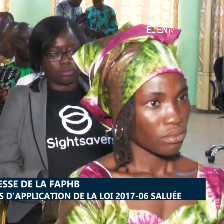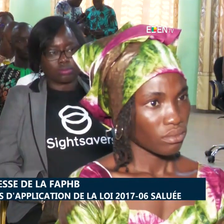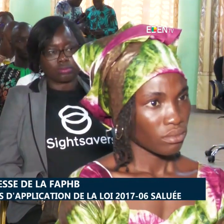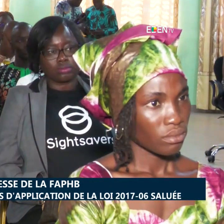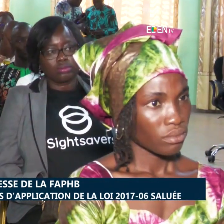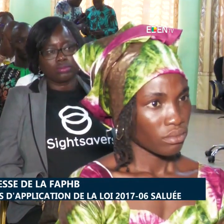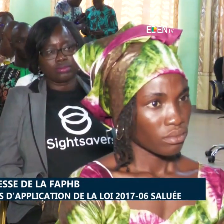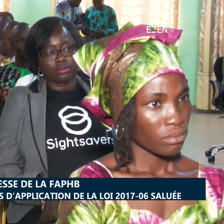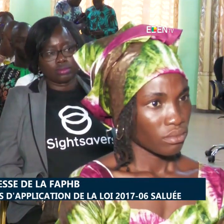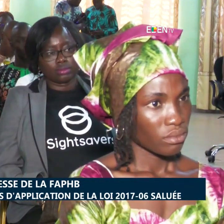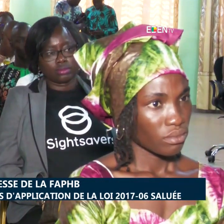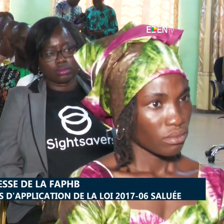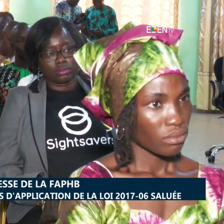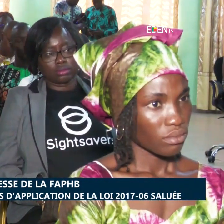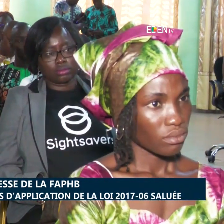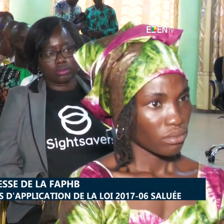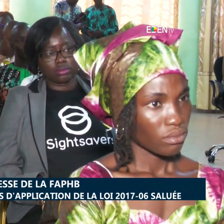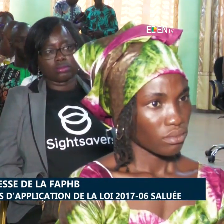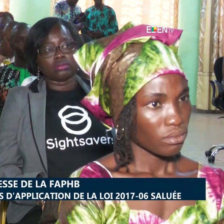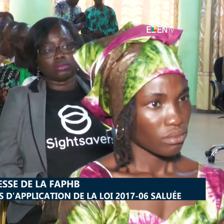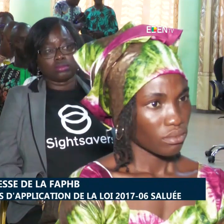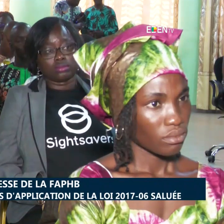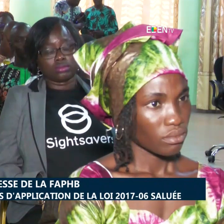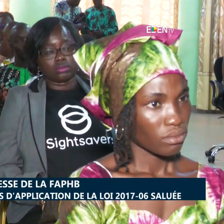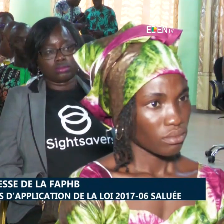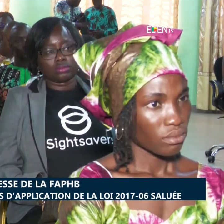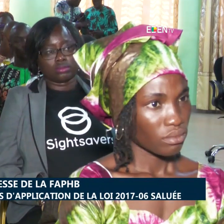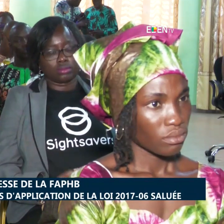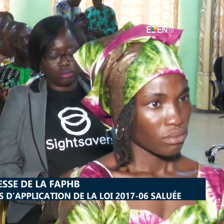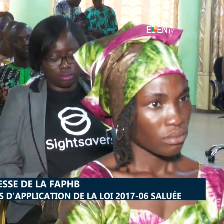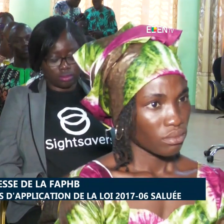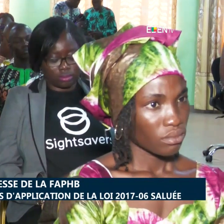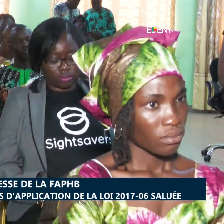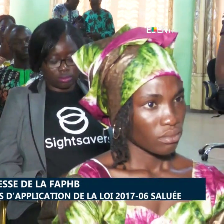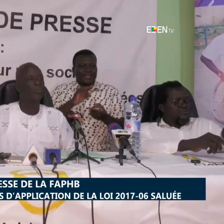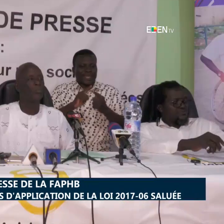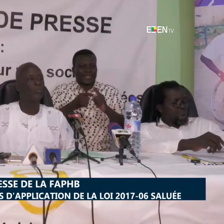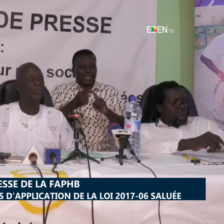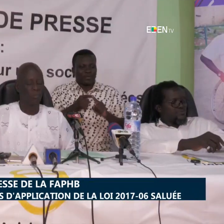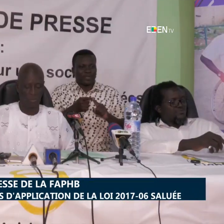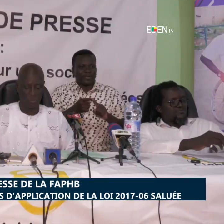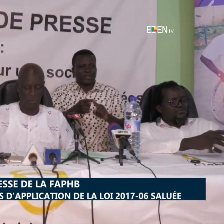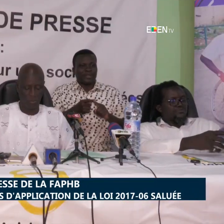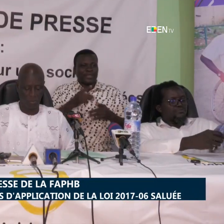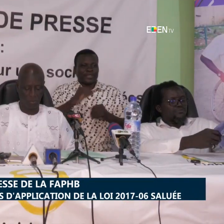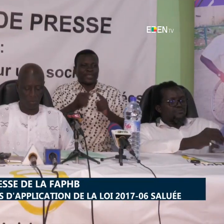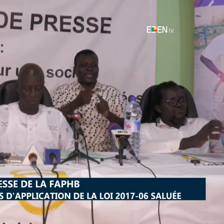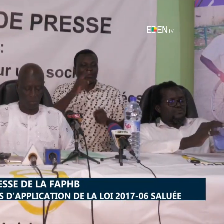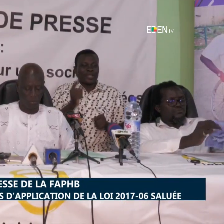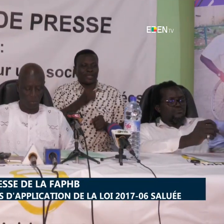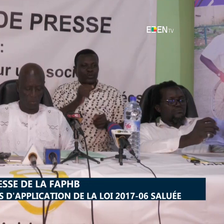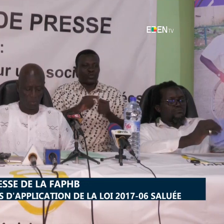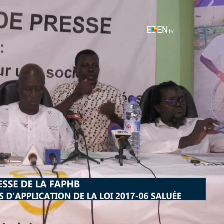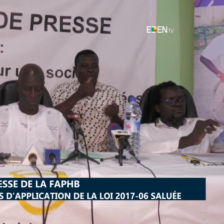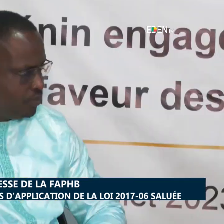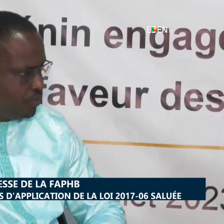Le directeur de l'inclusion sociale et de la solidarité, représentant la ministre des Affaires sociales et de la microfinance, a rassuré